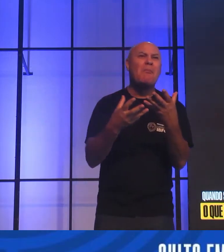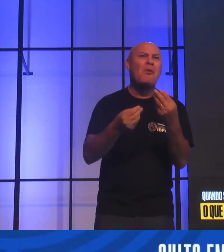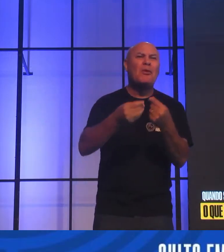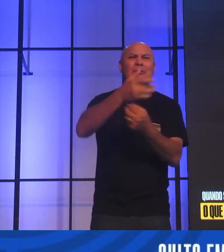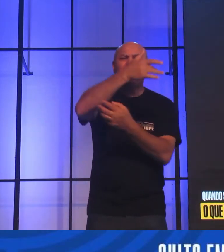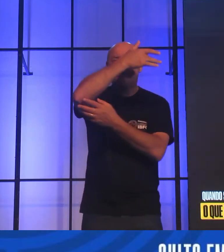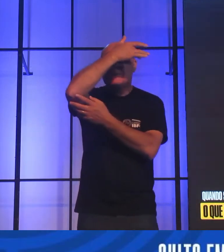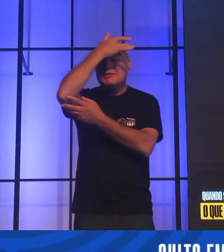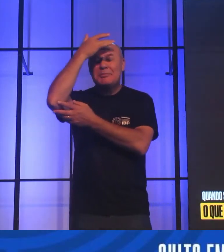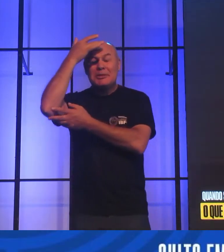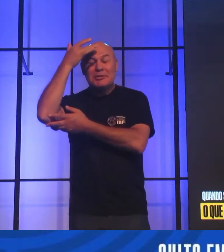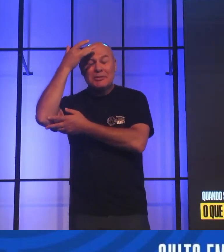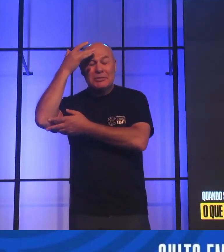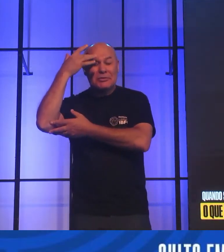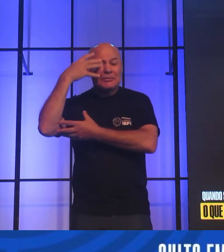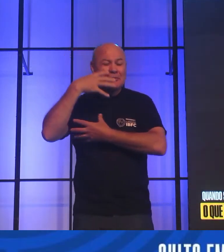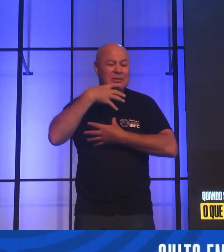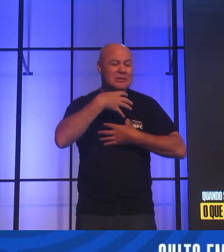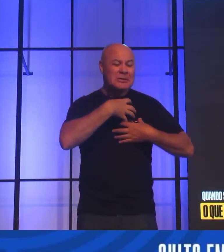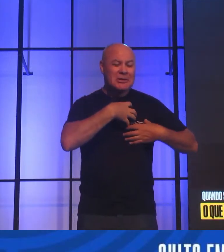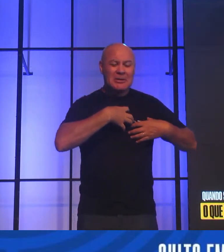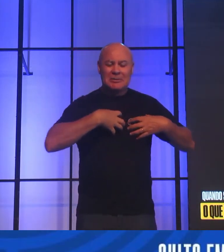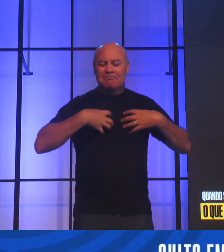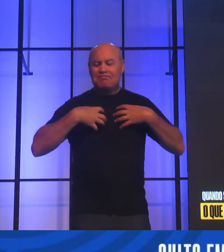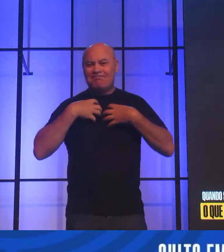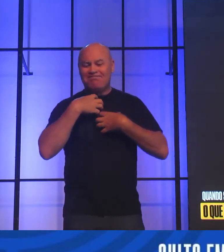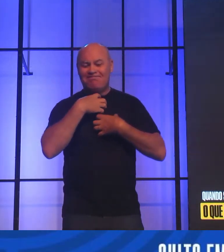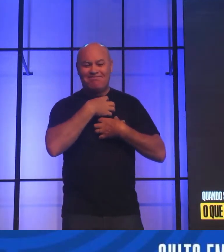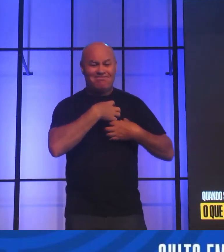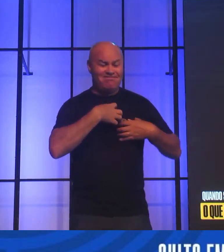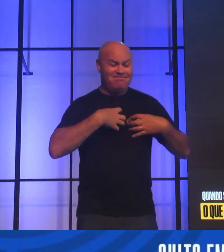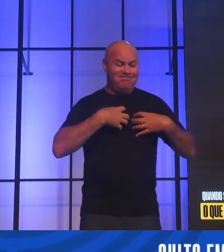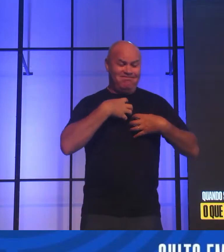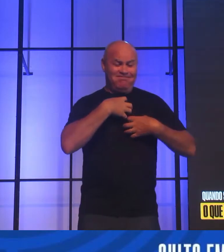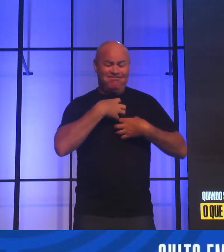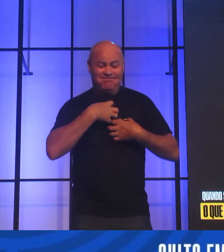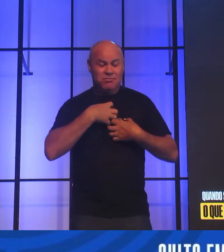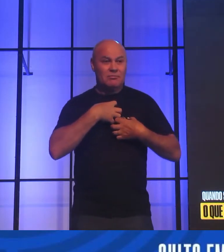reagiram errado, equivocadamente, lá atrás.